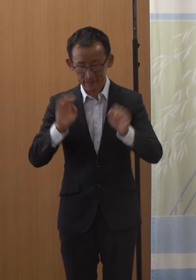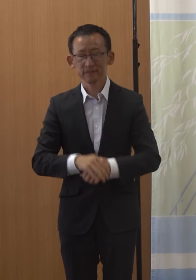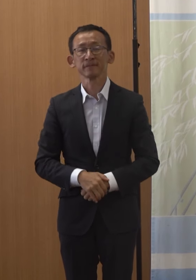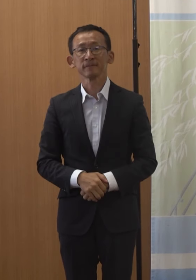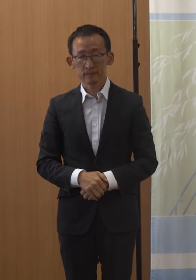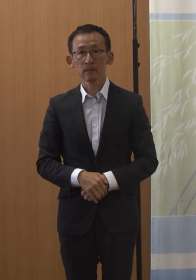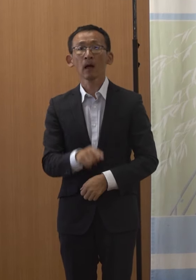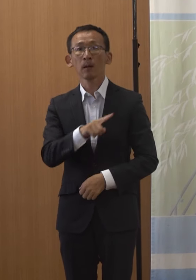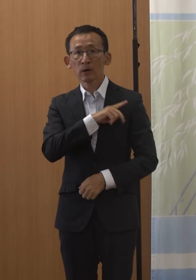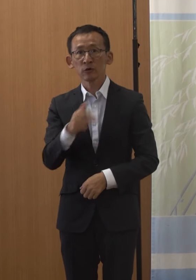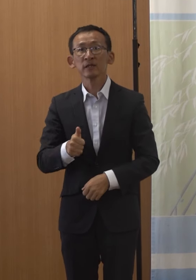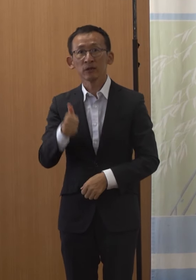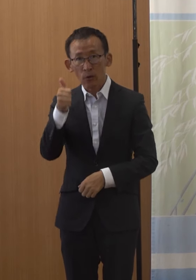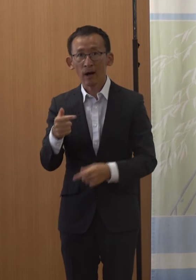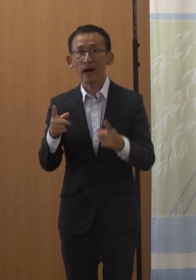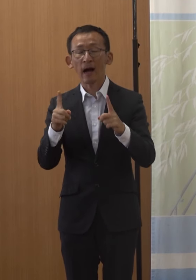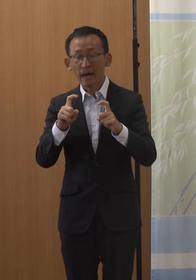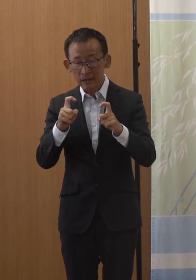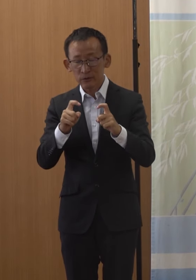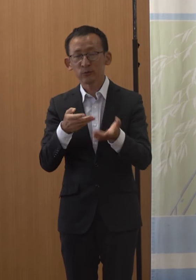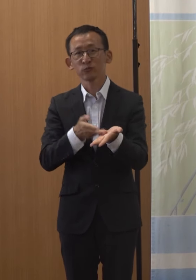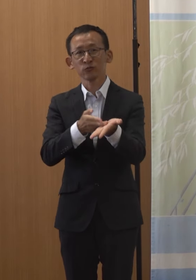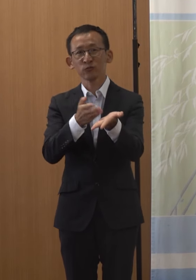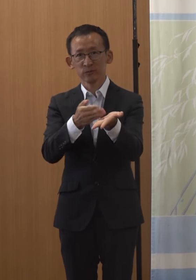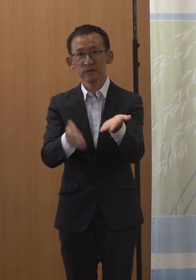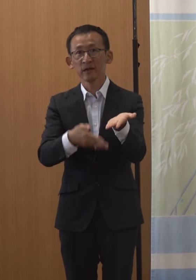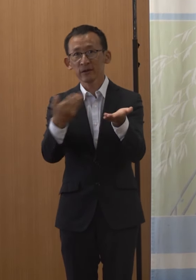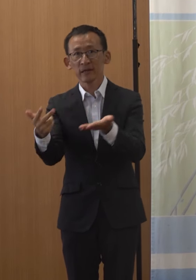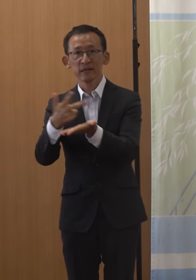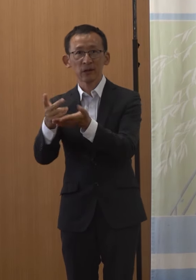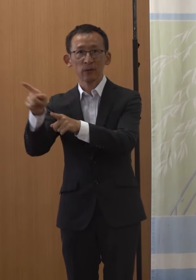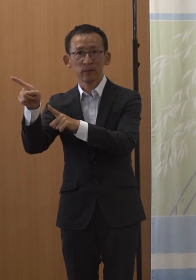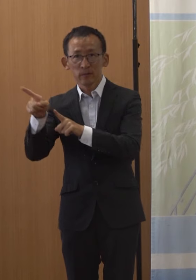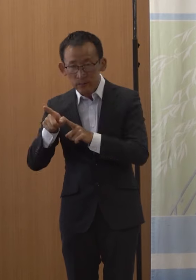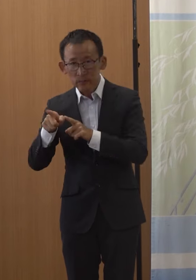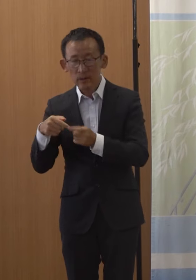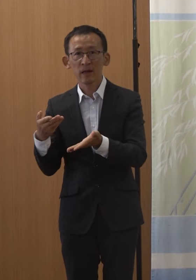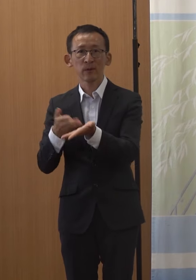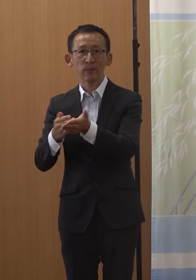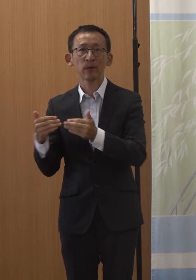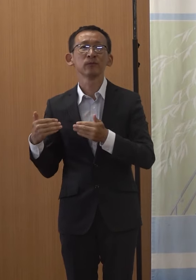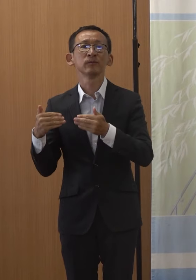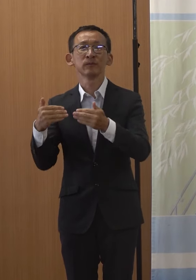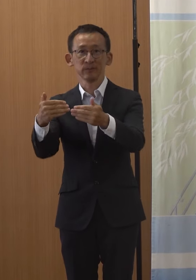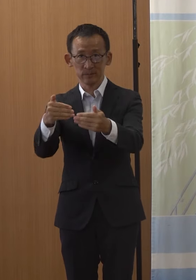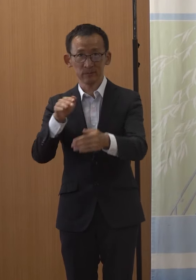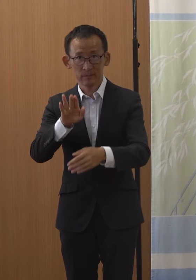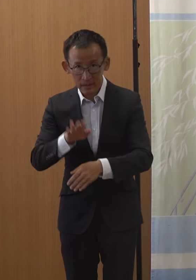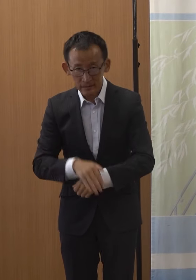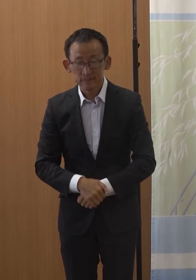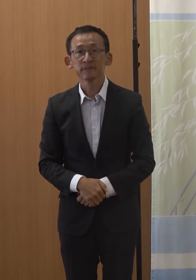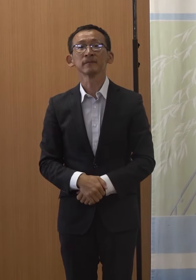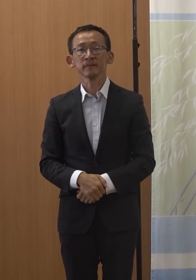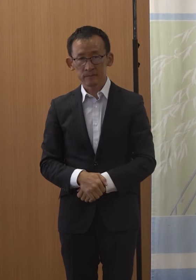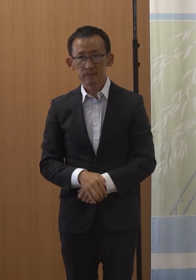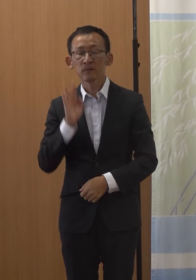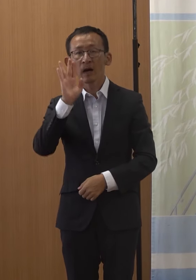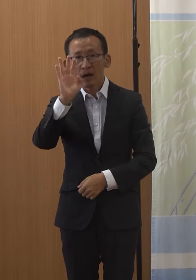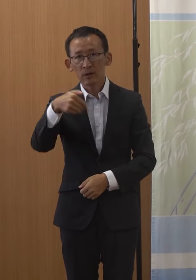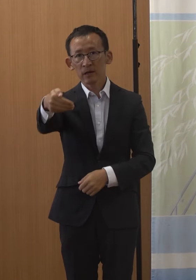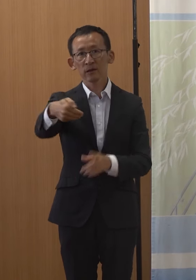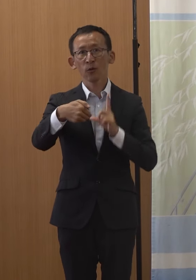ず村山市長から挨拶、引き続き資料に従って説明をさせていただきます。その後質疑応答に